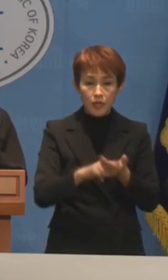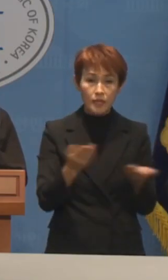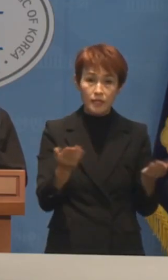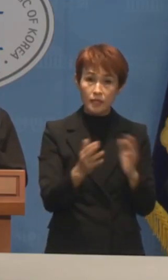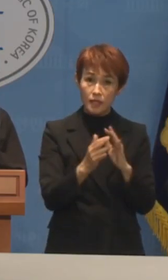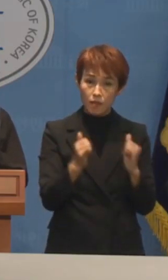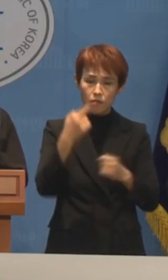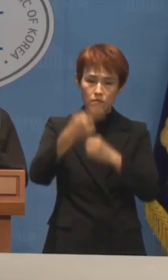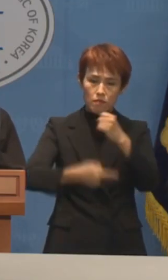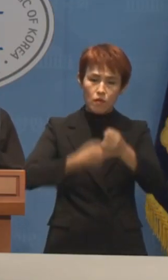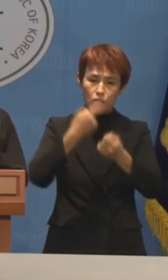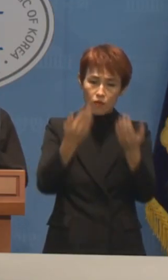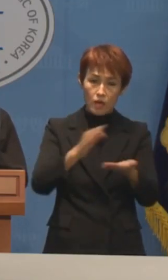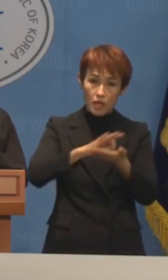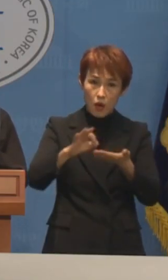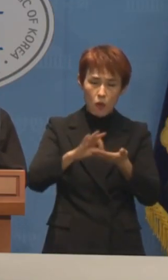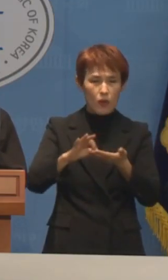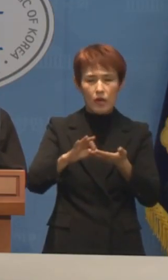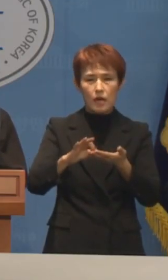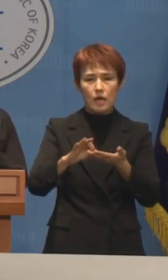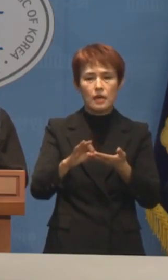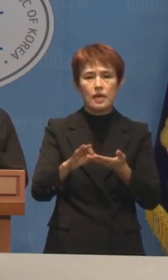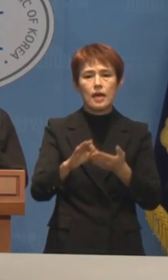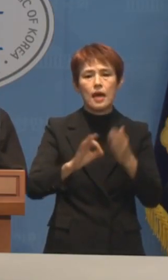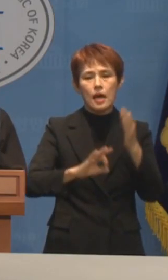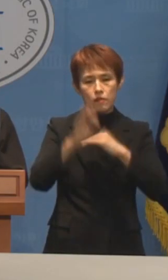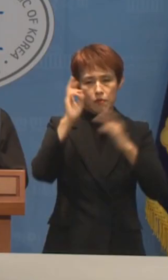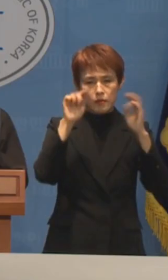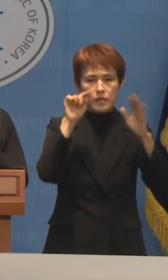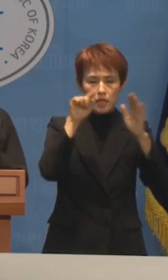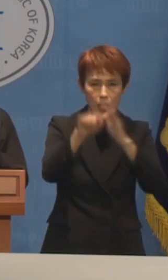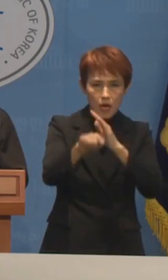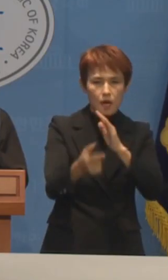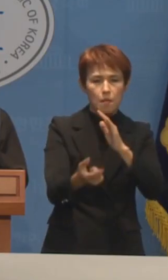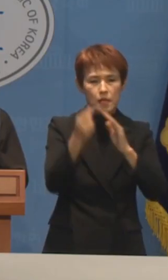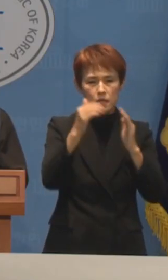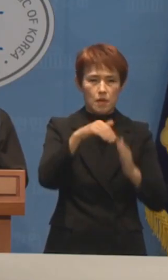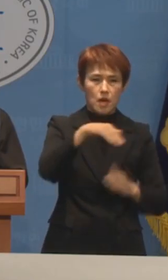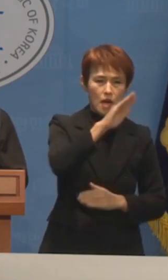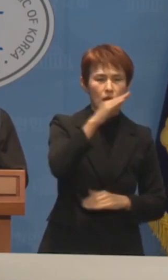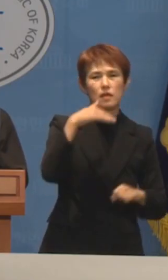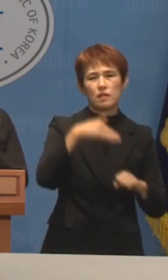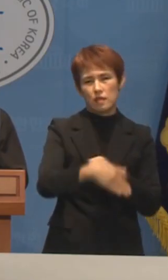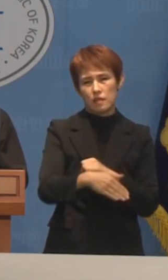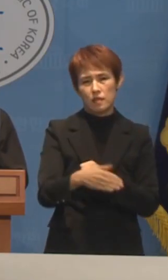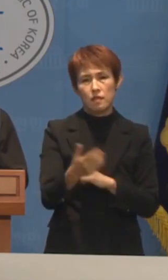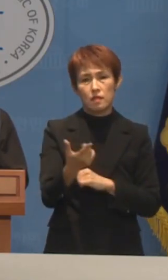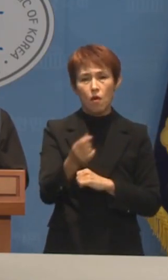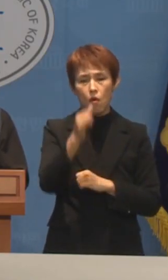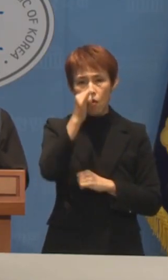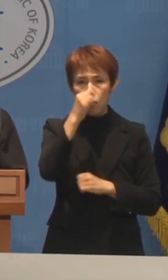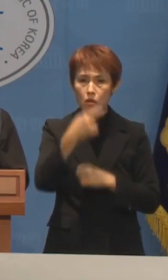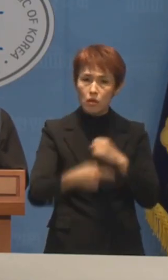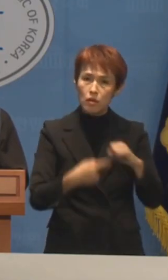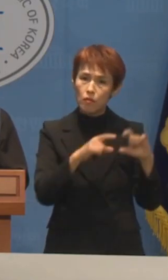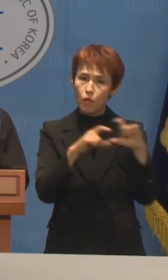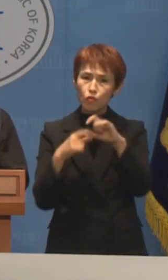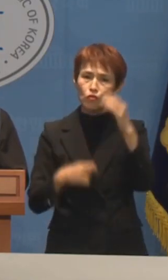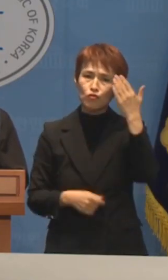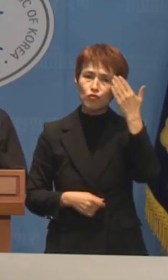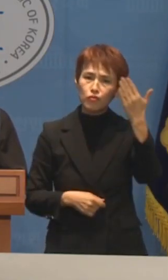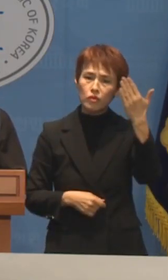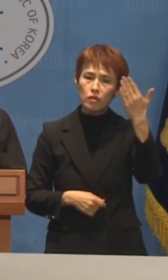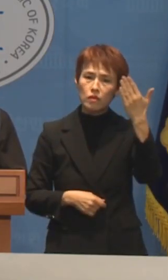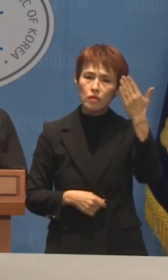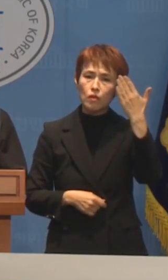연가 사용이 조퇴 등으로 매우 제한적이고 본인이 원치 않아도 매년 평균 9일에 가까운